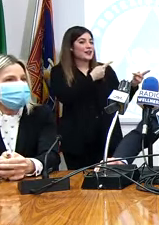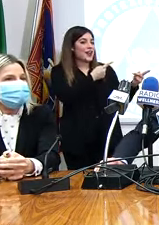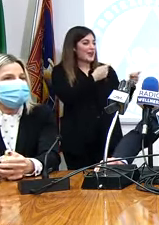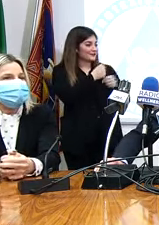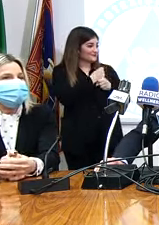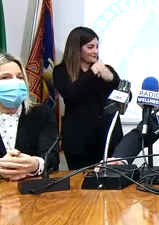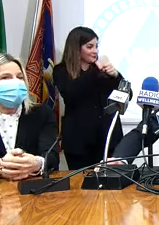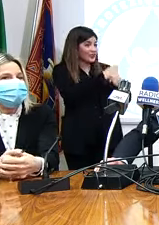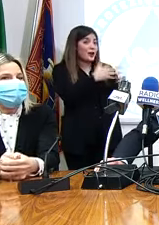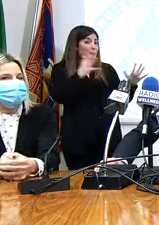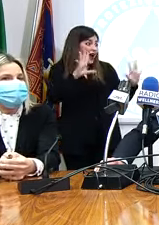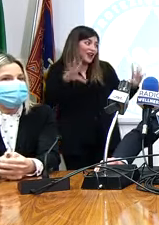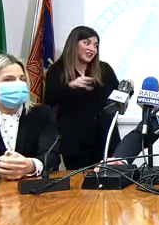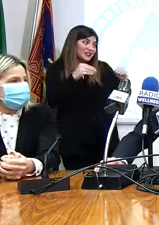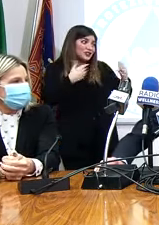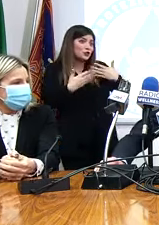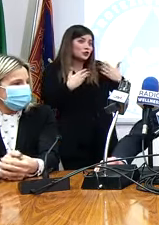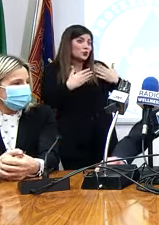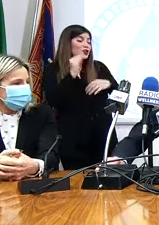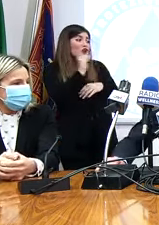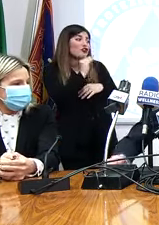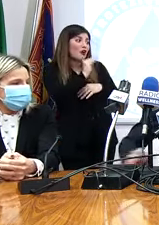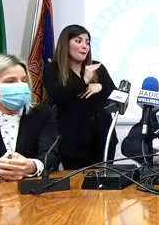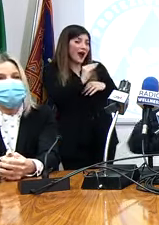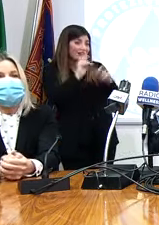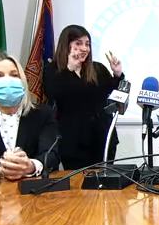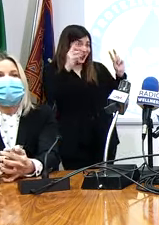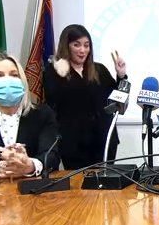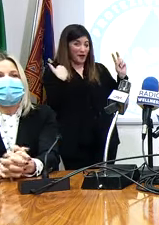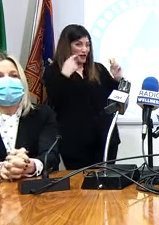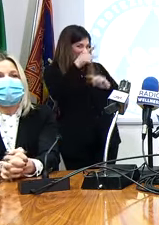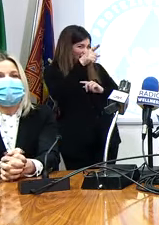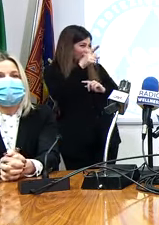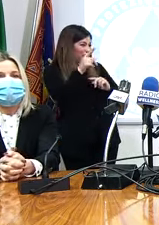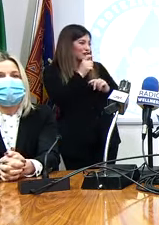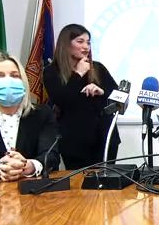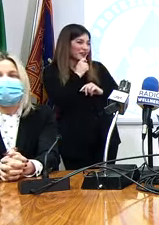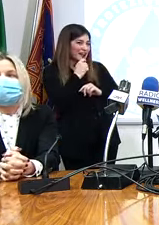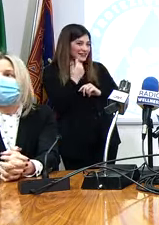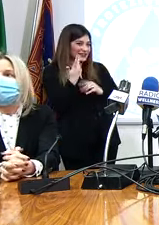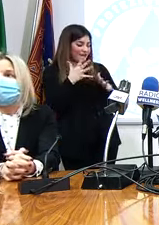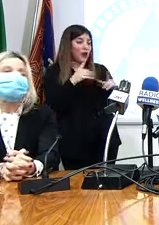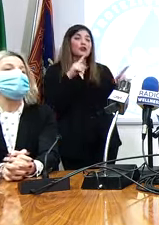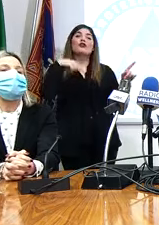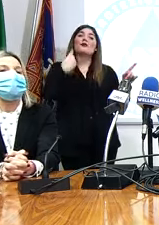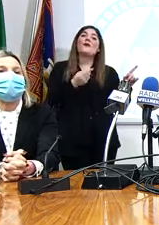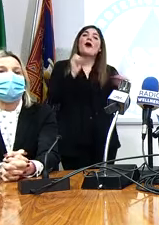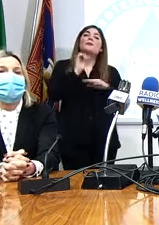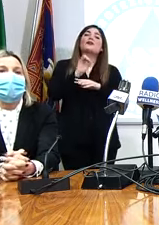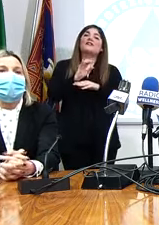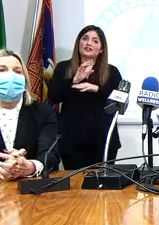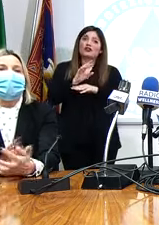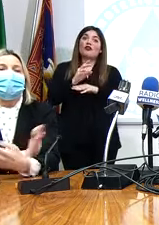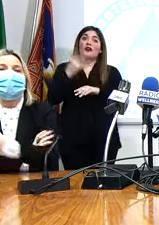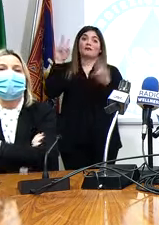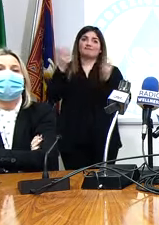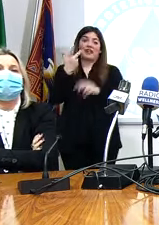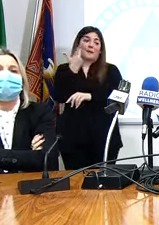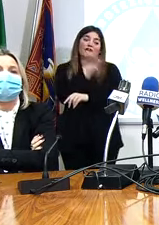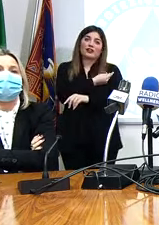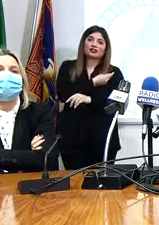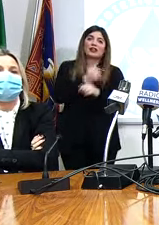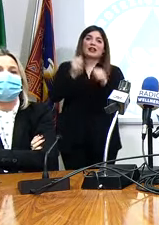sulle mortalità per prima, se posso, no? Poi il professor Palucci parlerà dei vaccini, degli anticorpi, se ci sono novità. E una domanda la